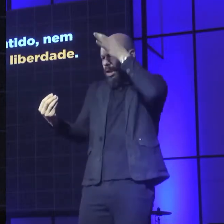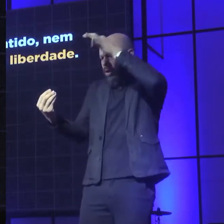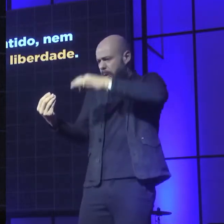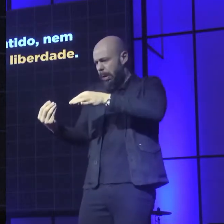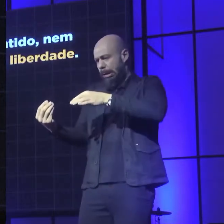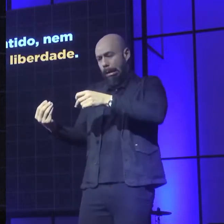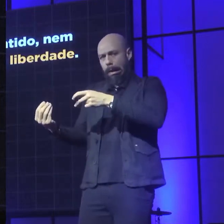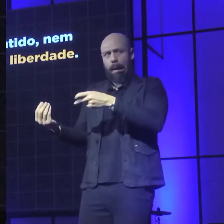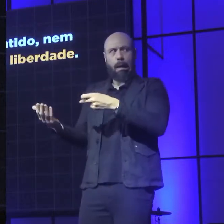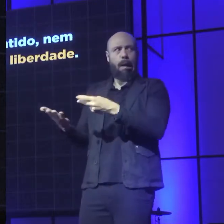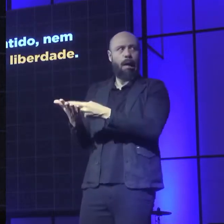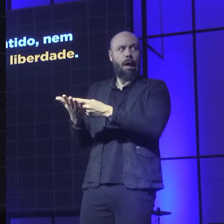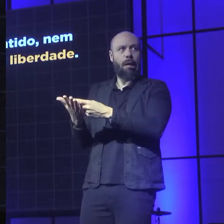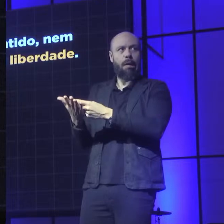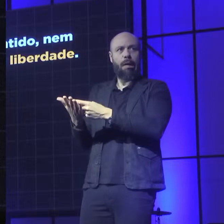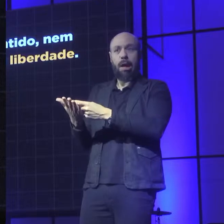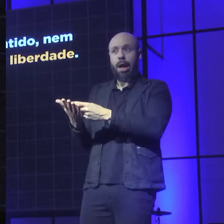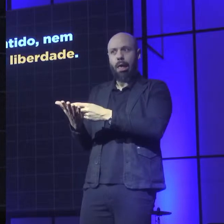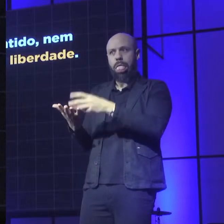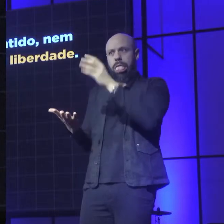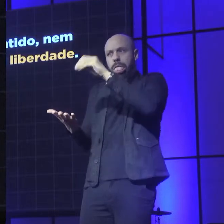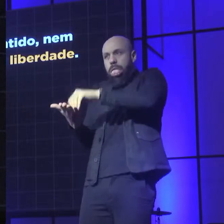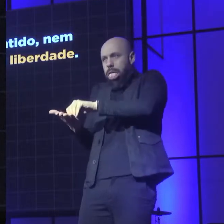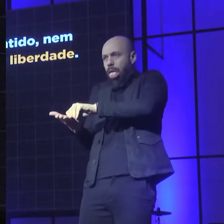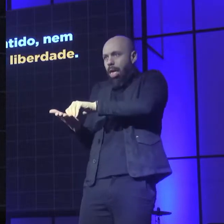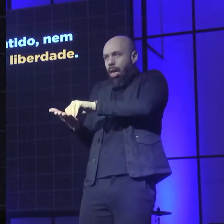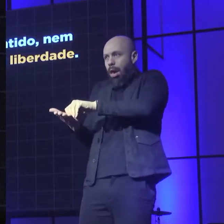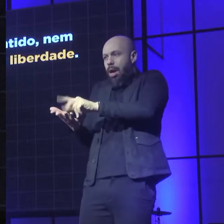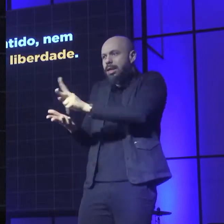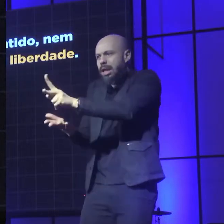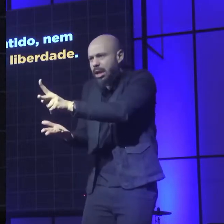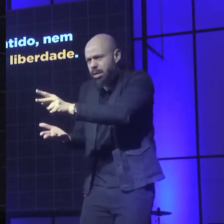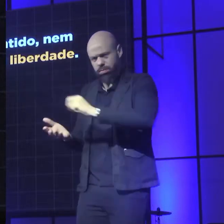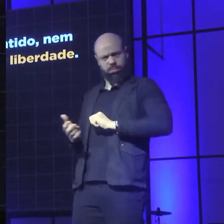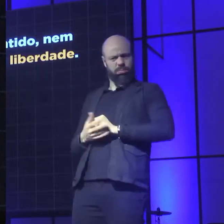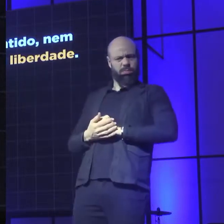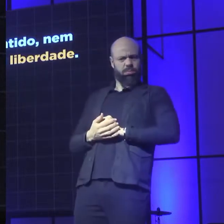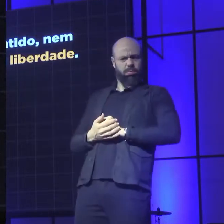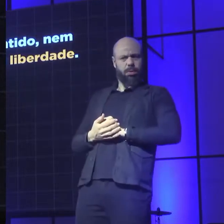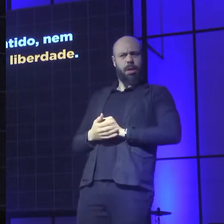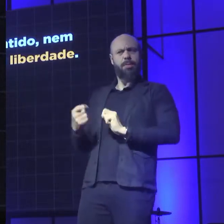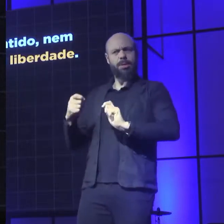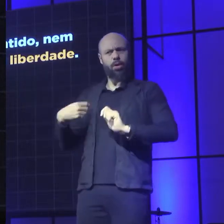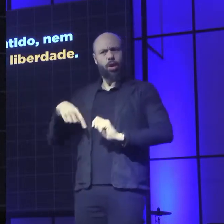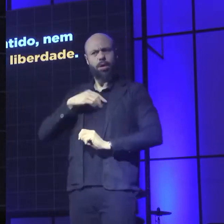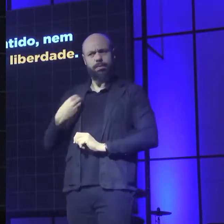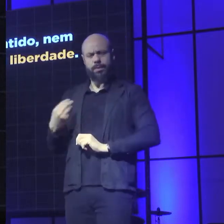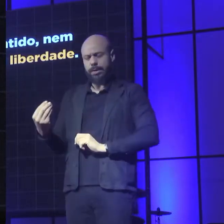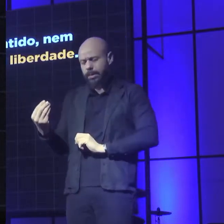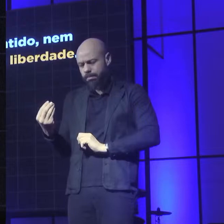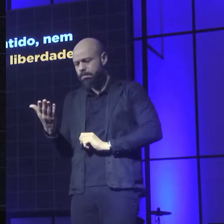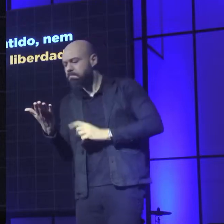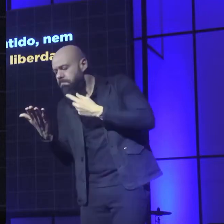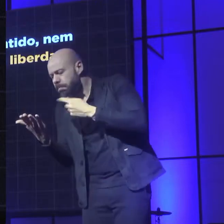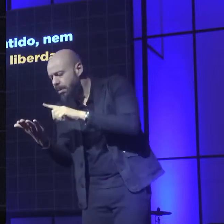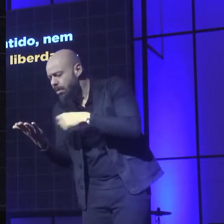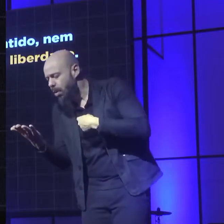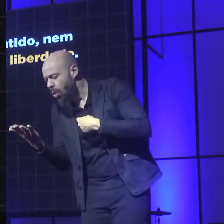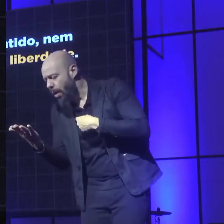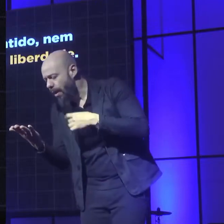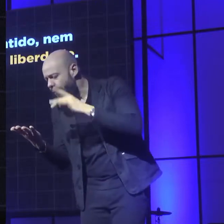erradas, equivocadas. Às vezes a gente quer fazer de conta que não temos nada a ver com aquilo que está acontecendo conosco, mas não é